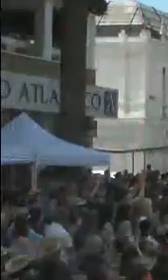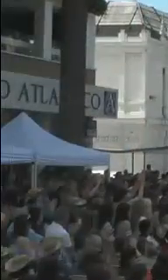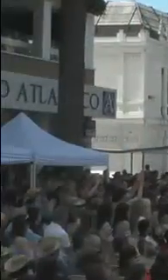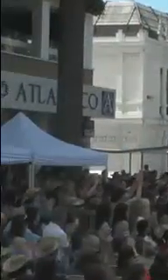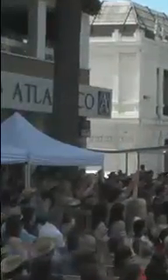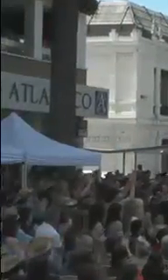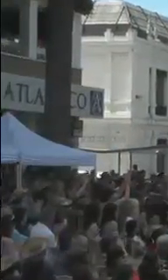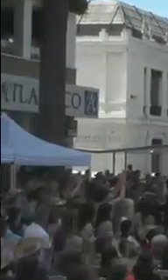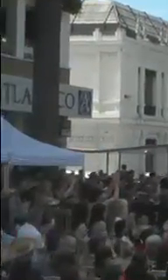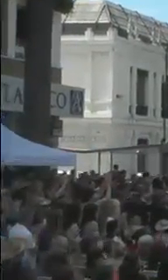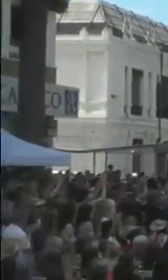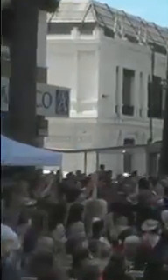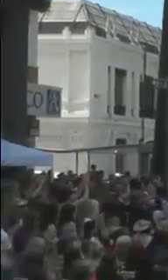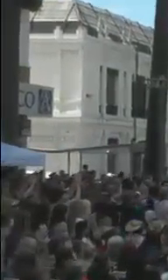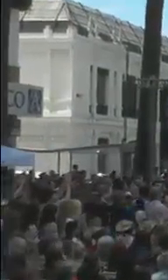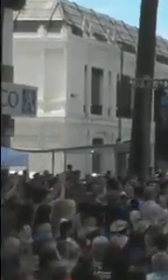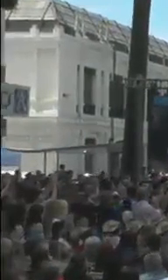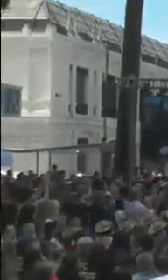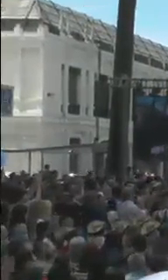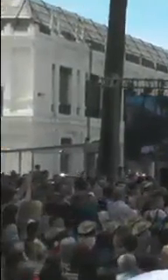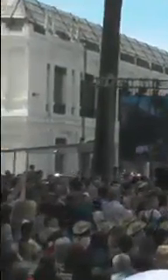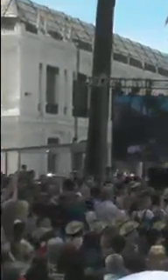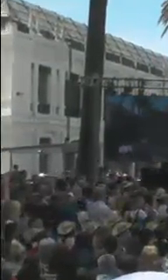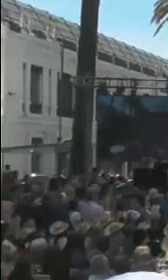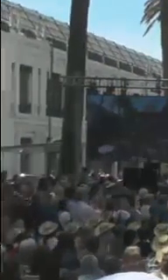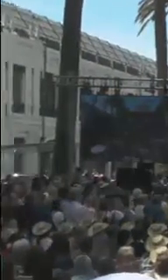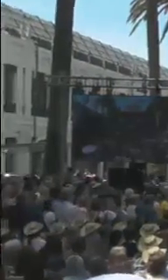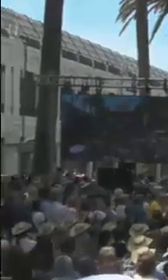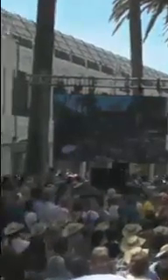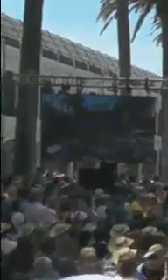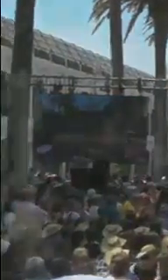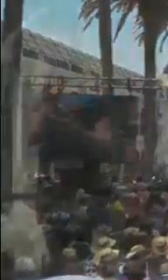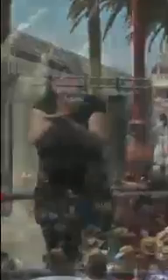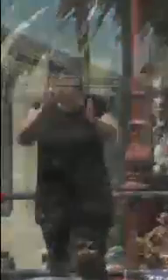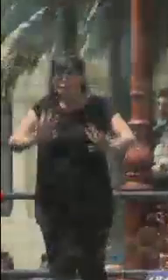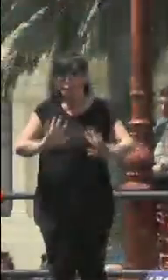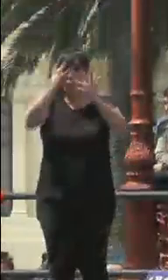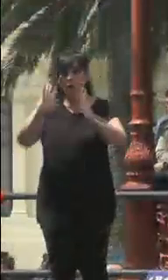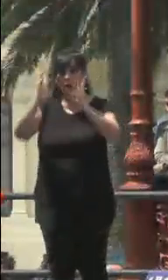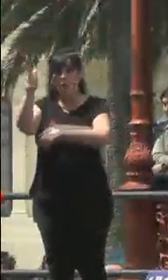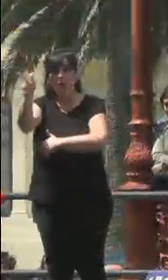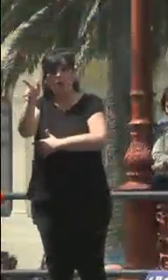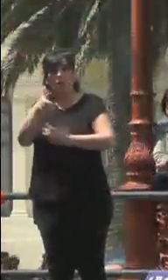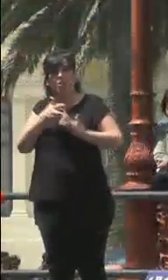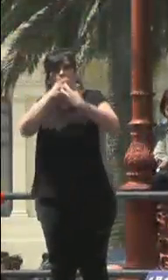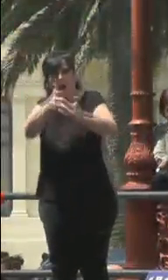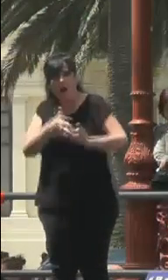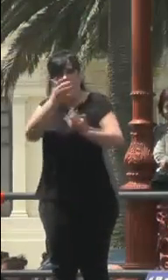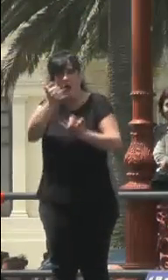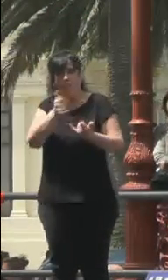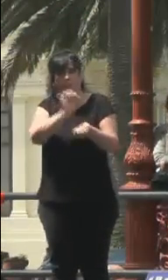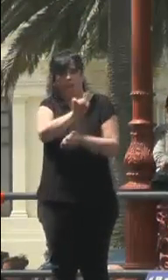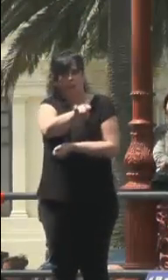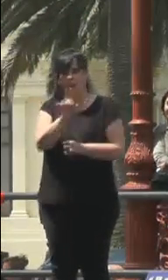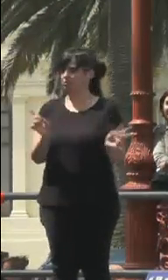cárcere, non os traballadores e as traballadoras que defenden nas folgas os seus dereitos. É a campaña tamén